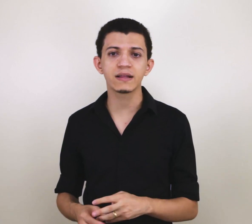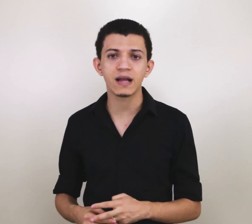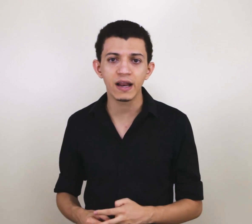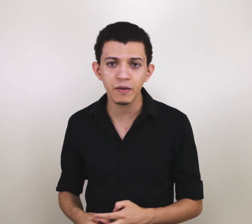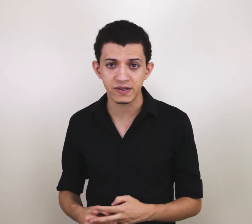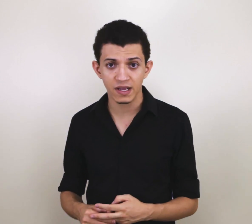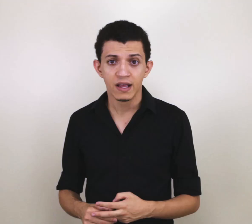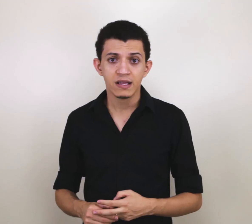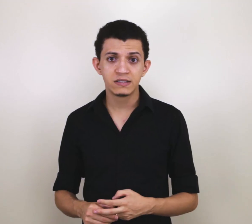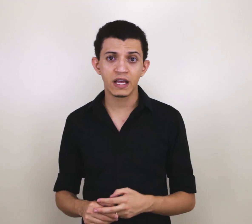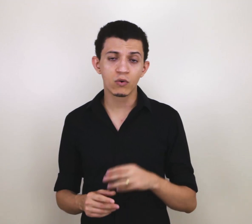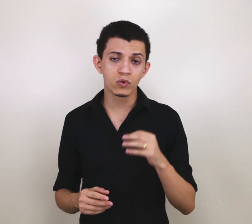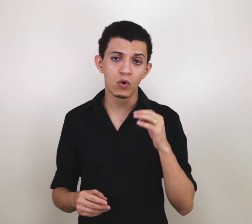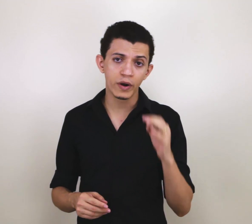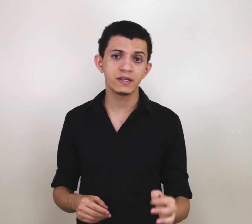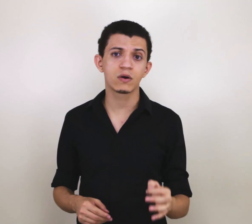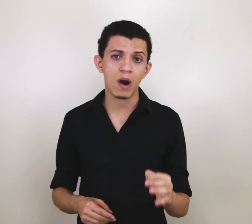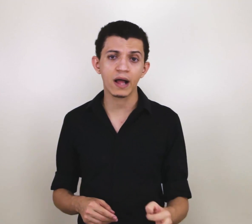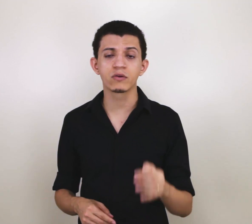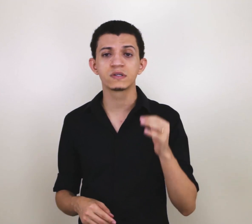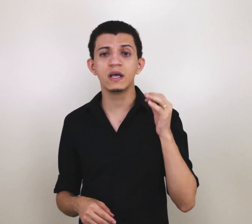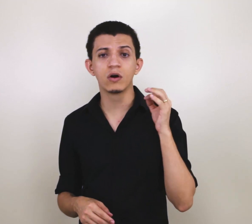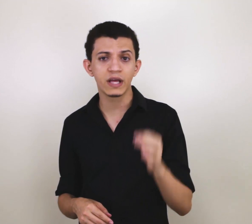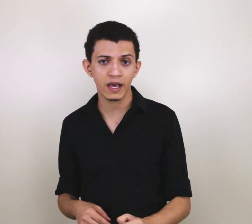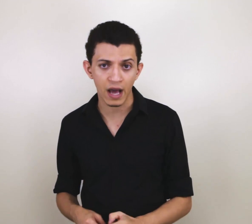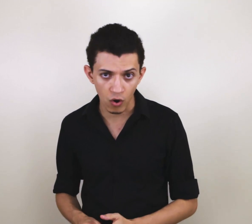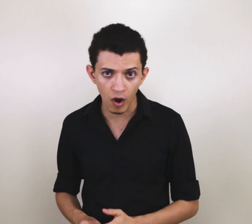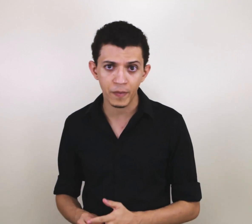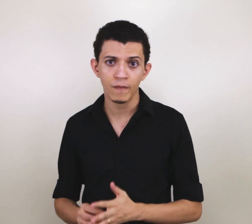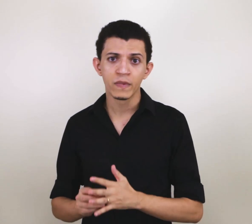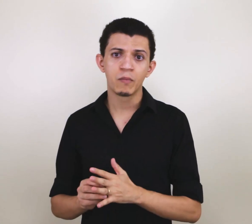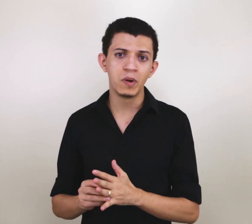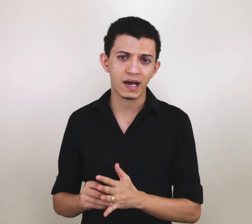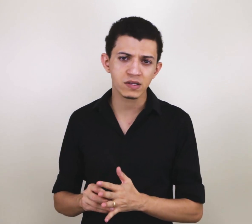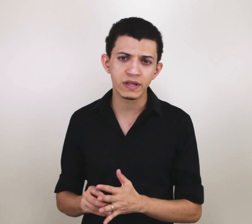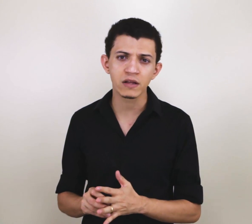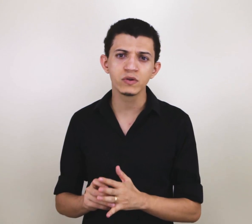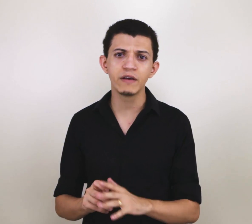na Libras, segundo Ronice Quadros e Lodeni Carnop, publicação delas no livro